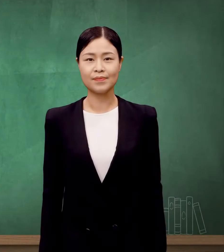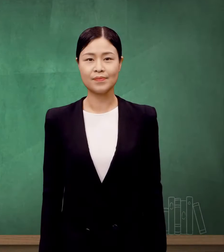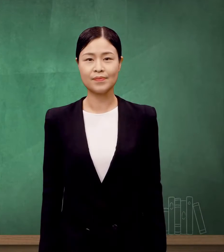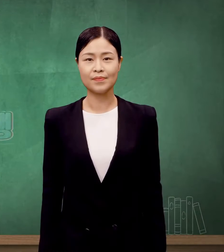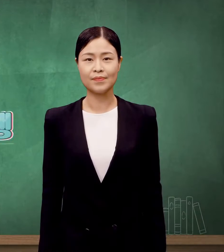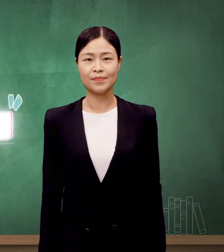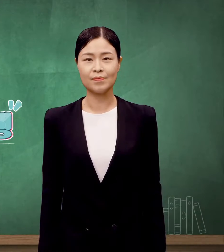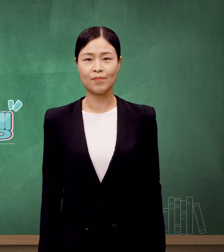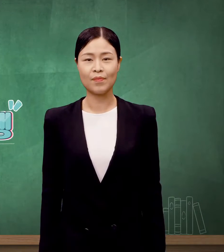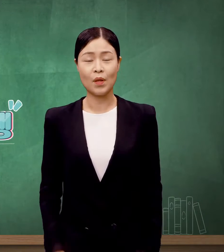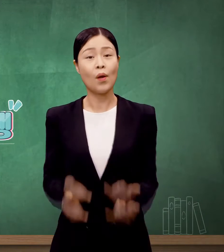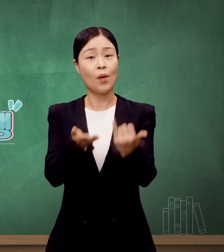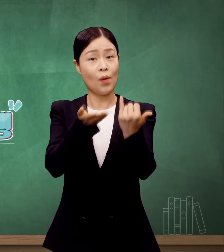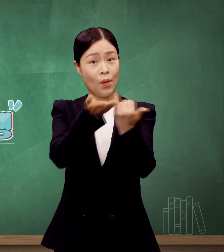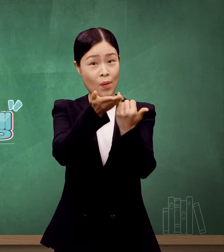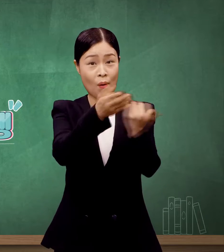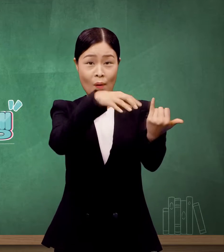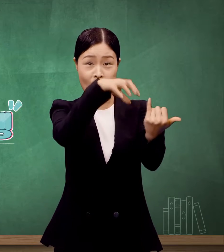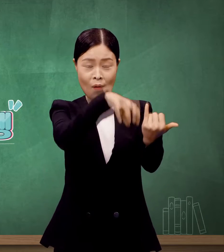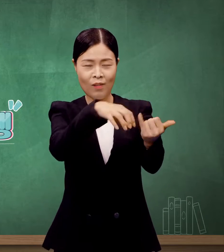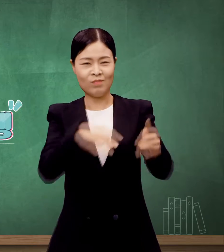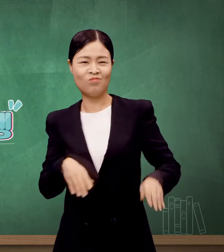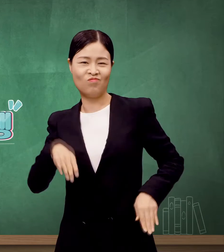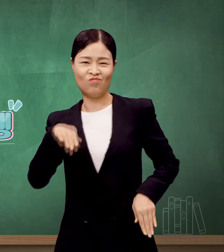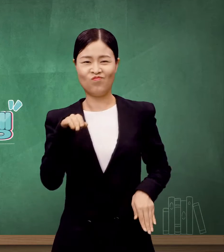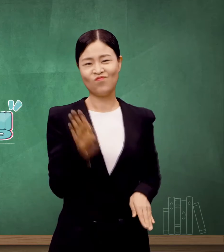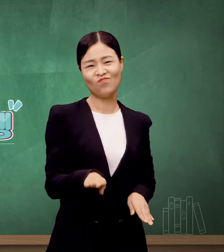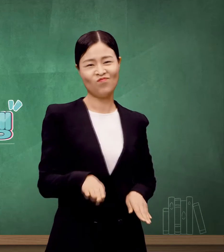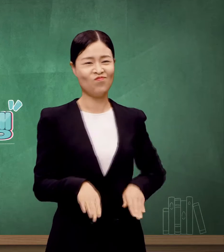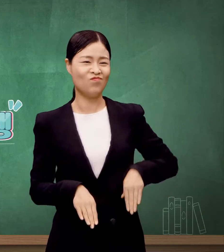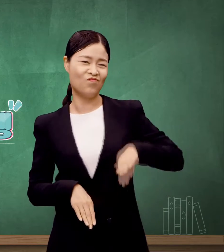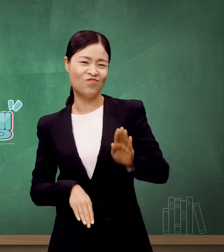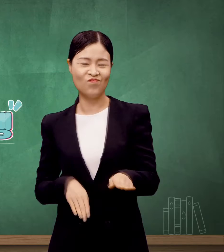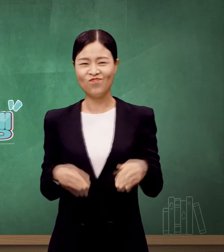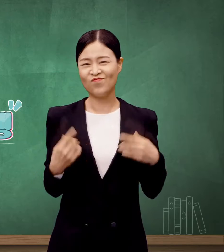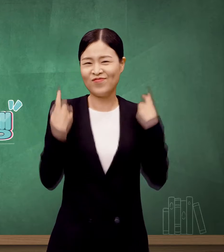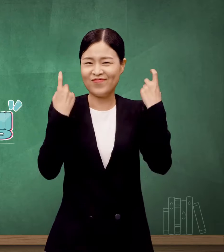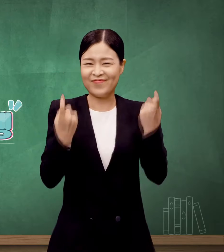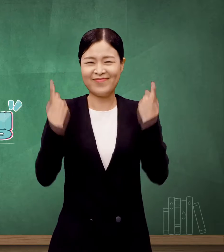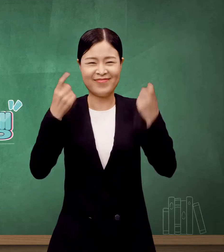5. 뚜벅뚜벅 독도로 떠나는 여행